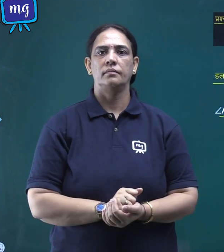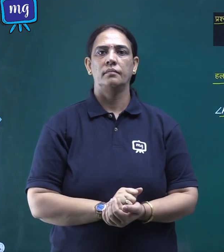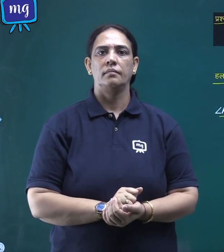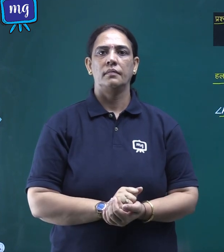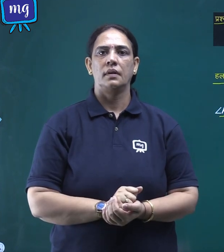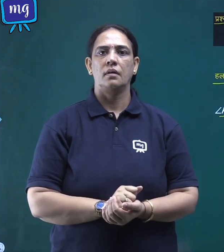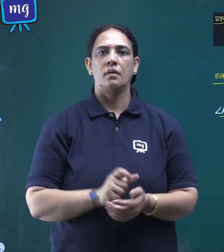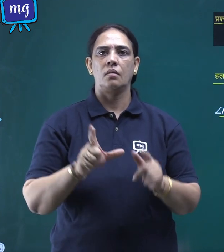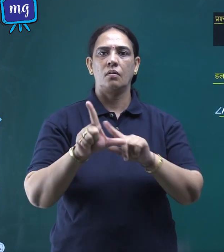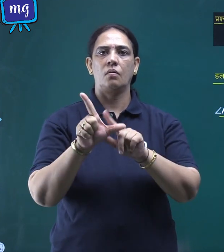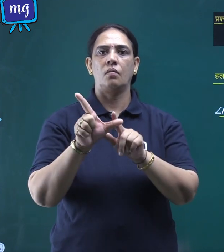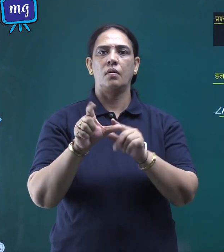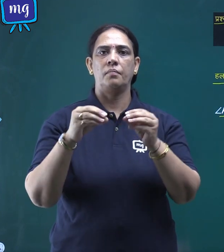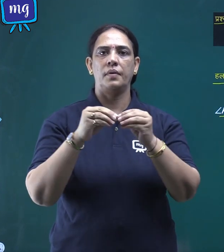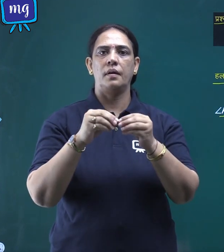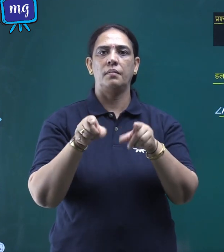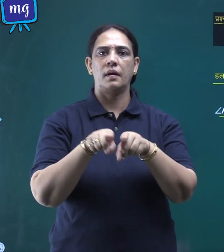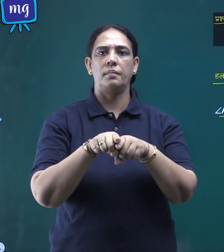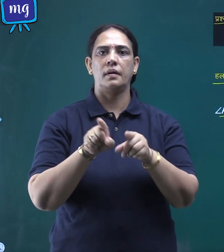कोण बी बराबर